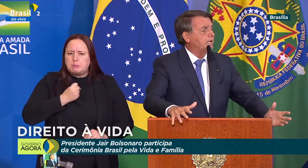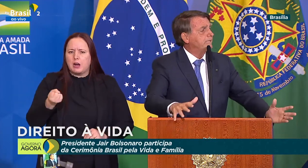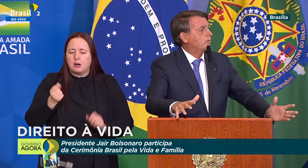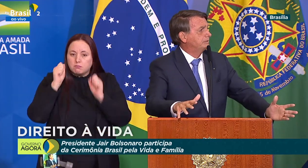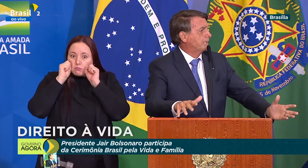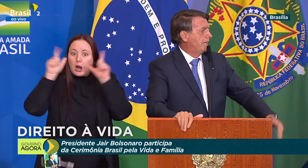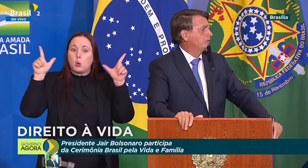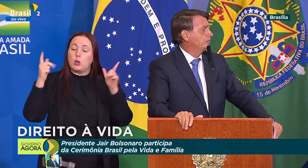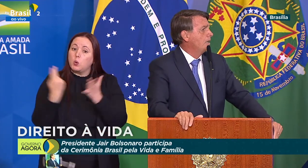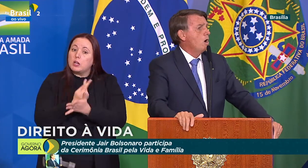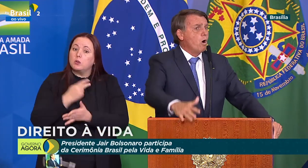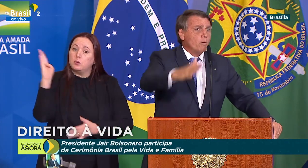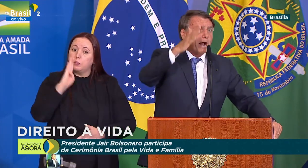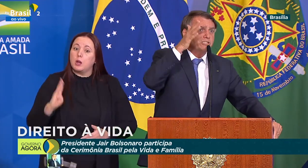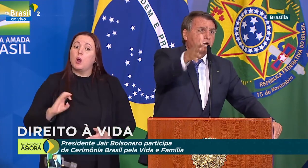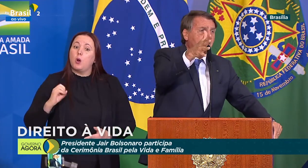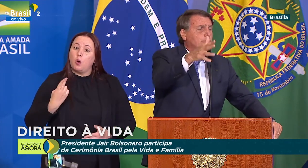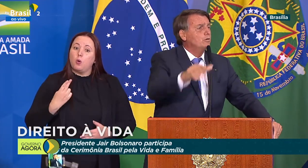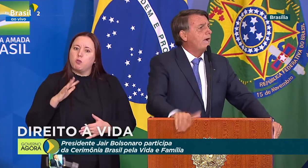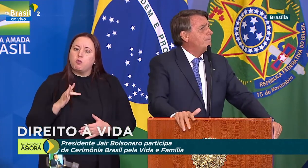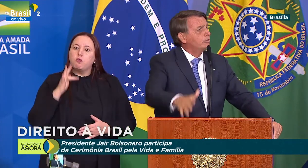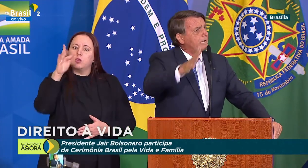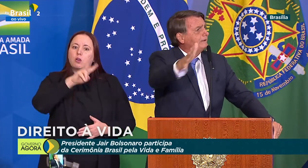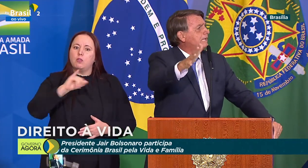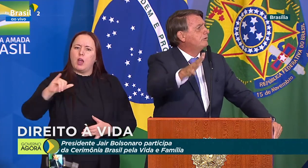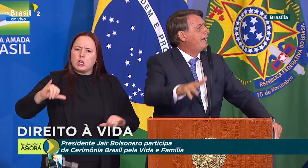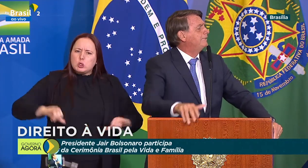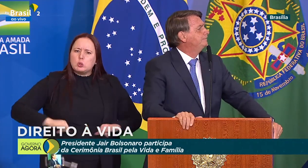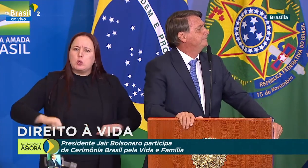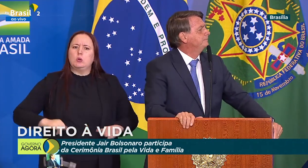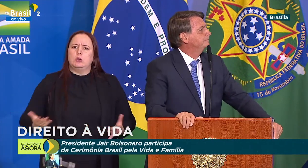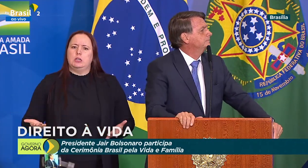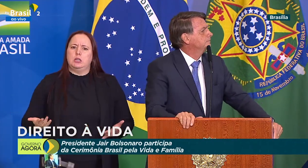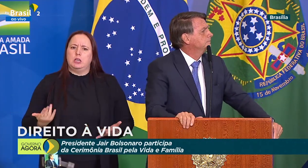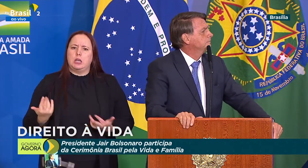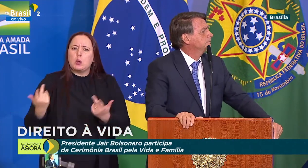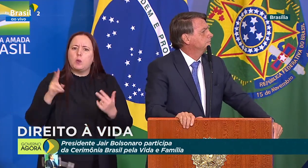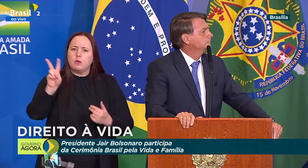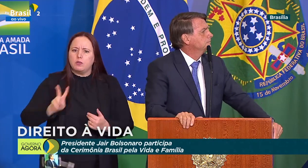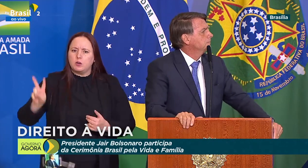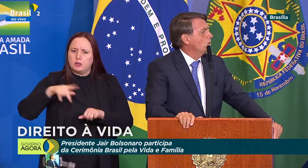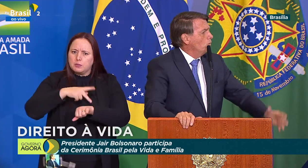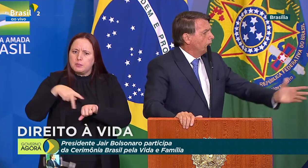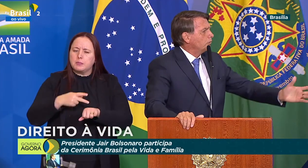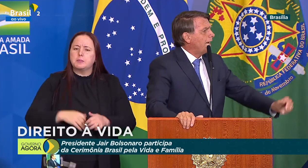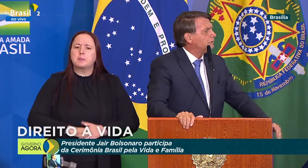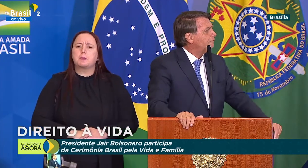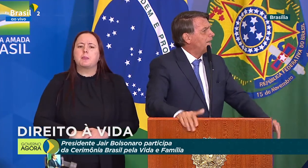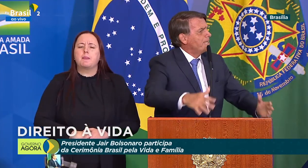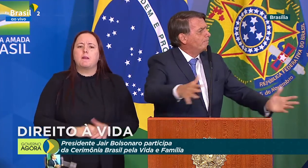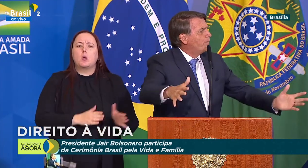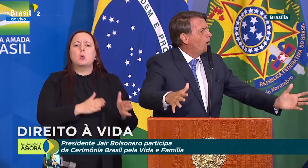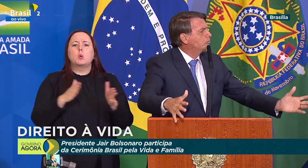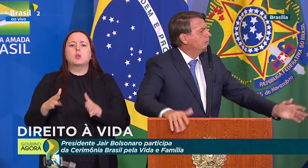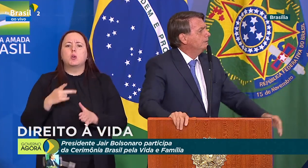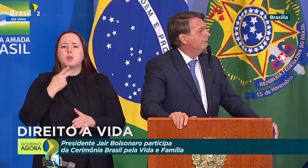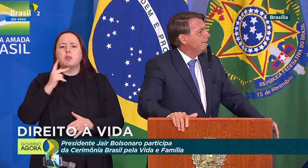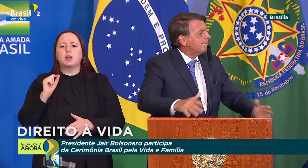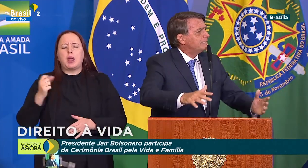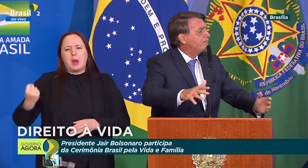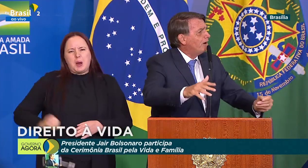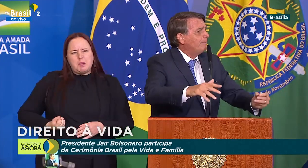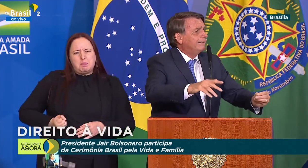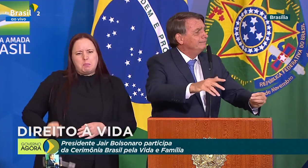Acordamos com o que tá acontecendo ou uma acharemos no caminho da Venezuela e o outro lado fazia